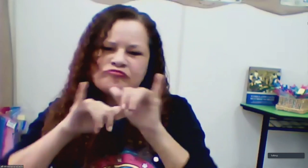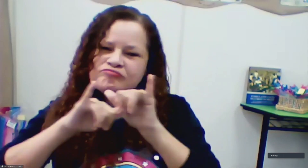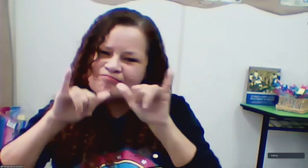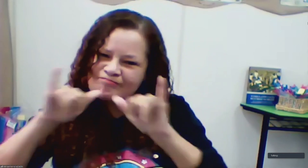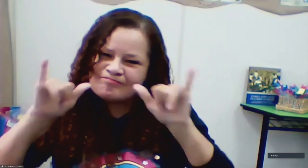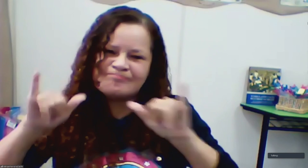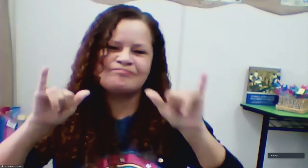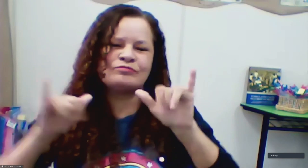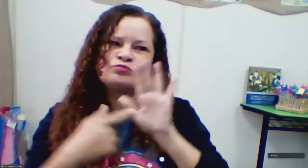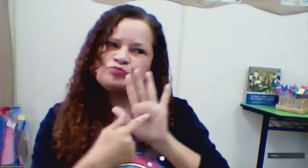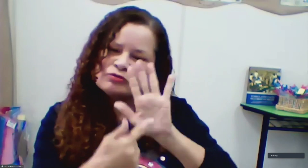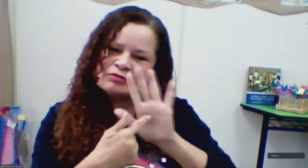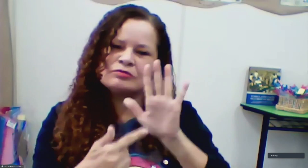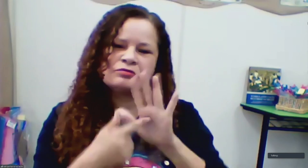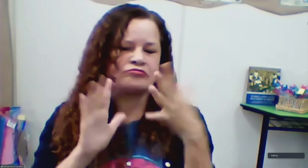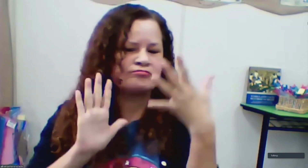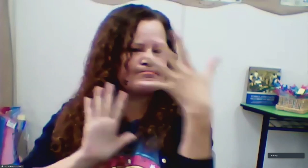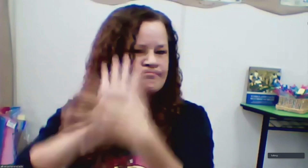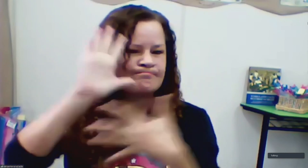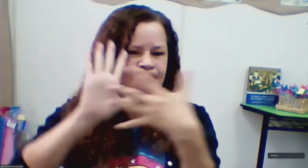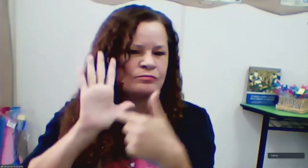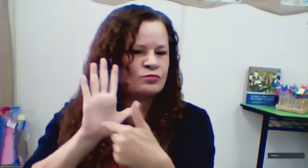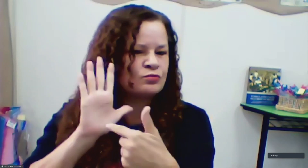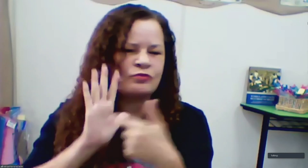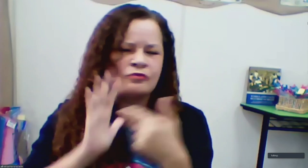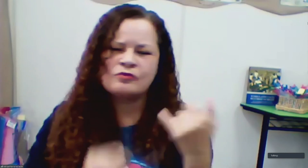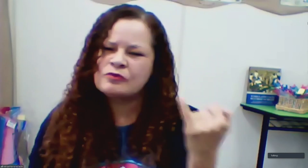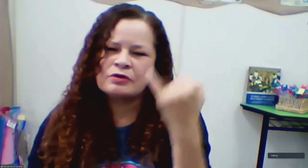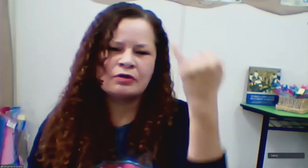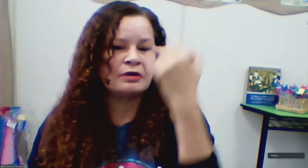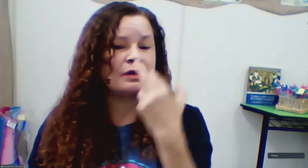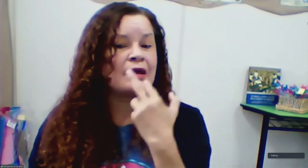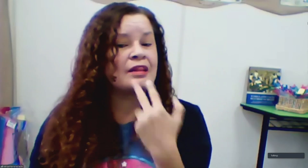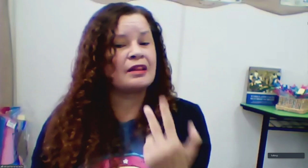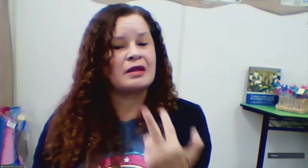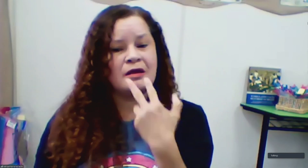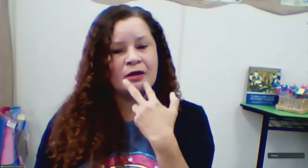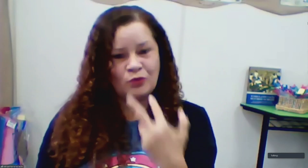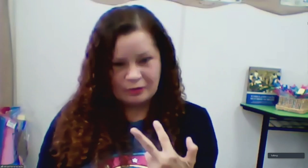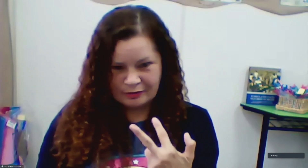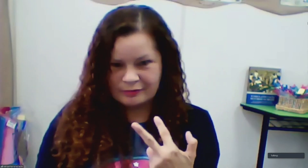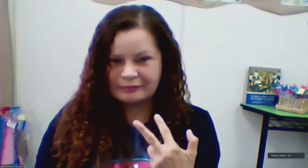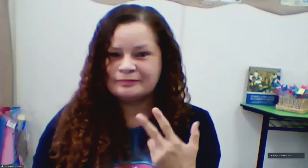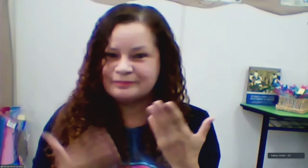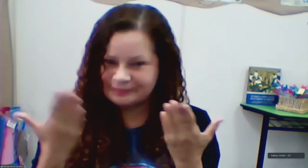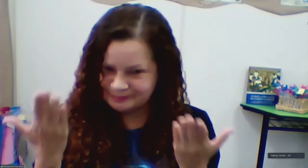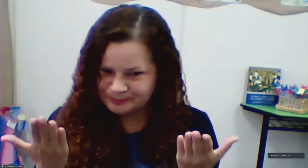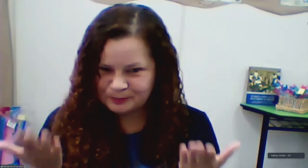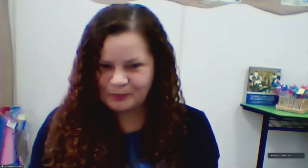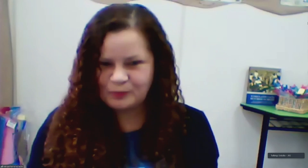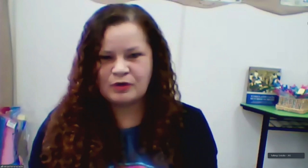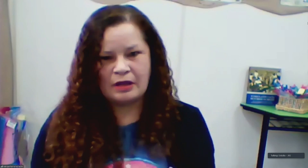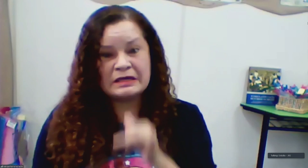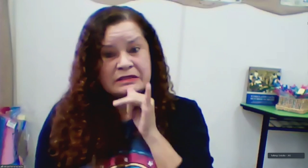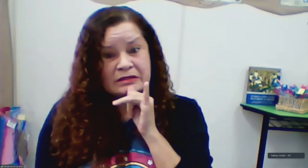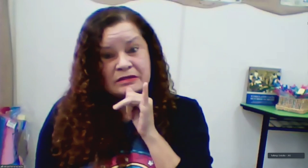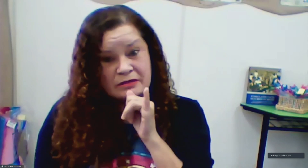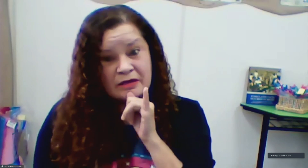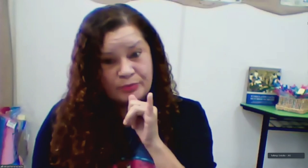do preconceito. Então, sempre estar divulgando, falando mais sobre a língua de sinais, a sua